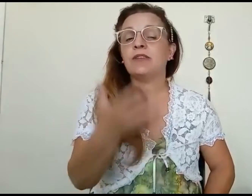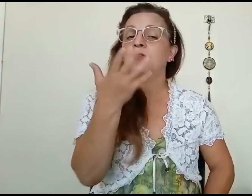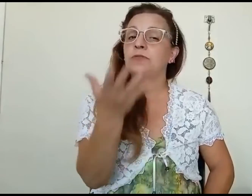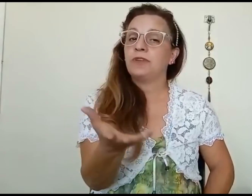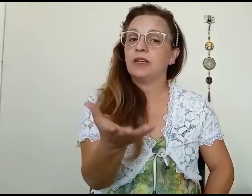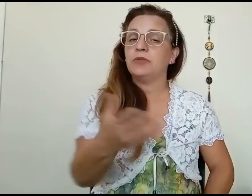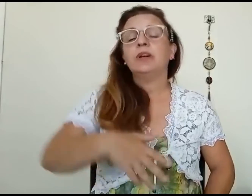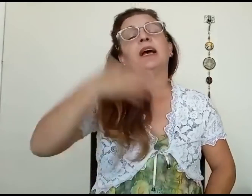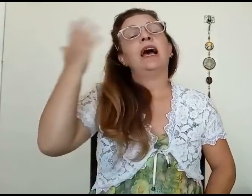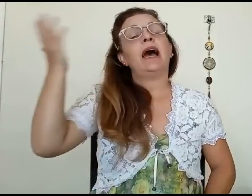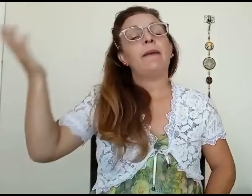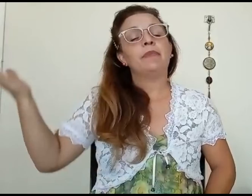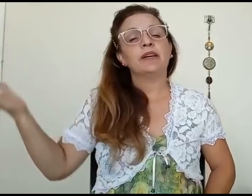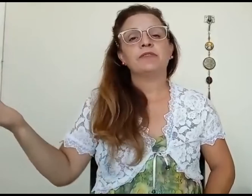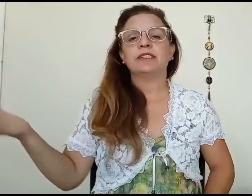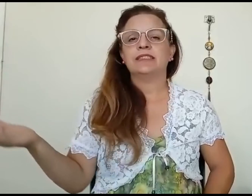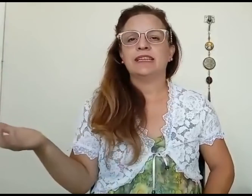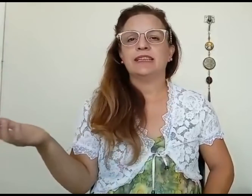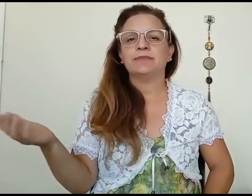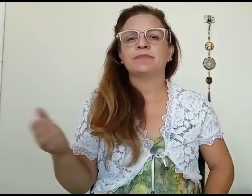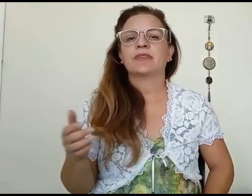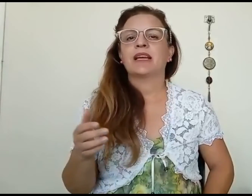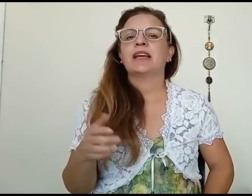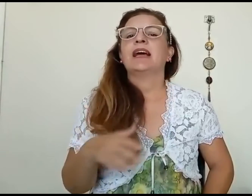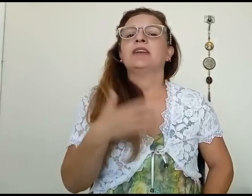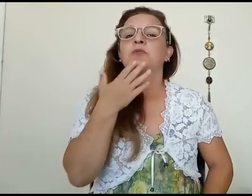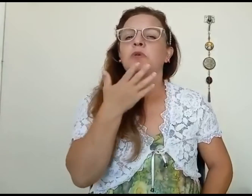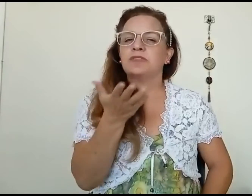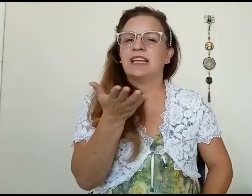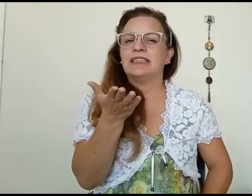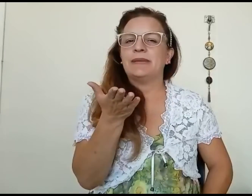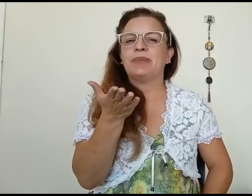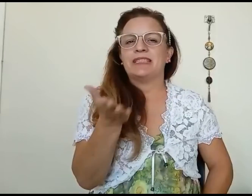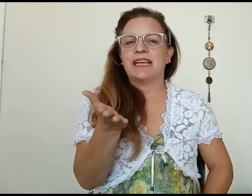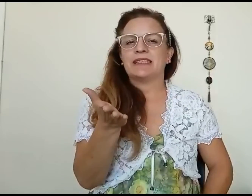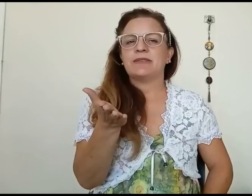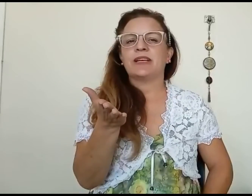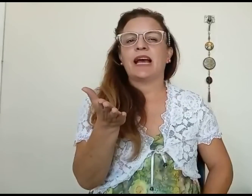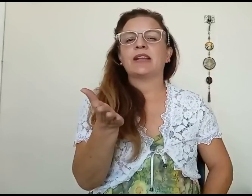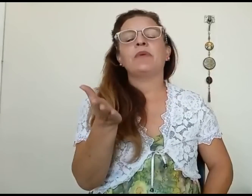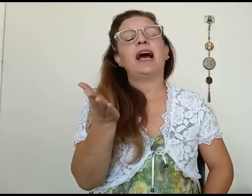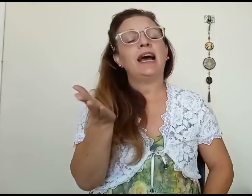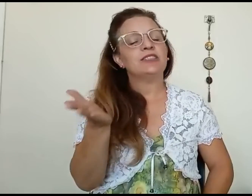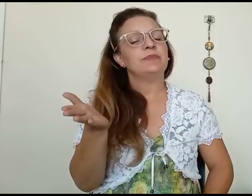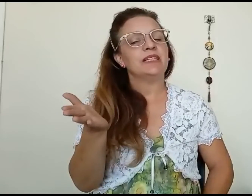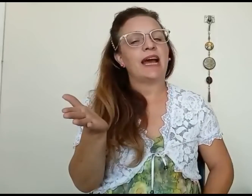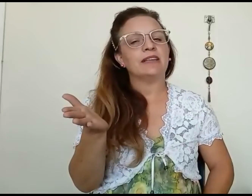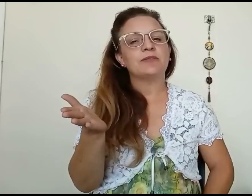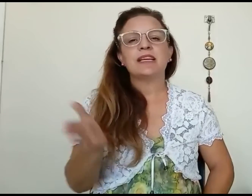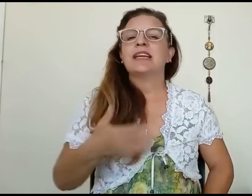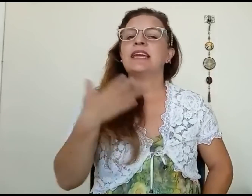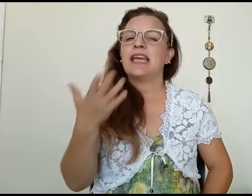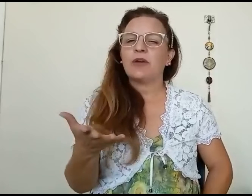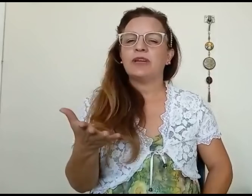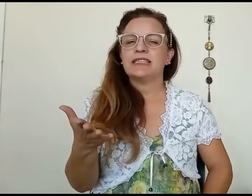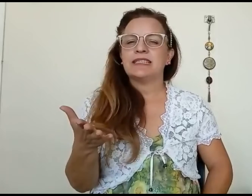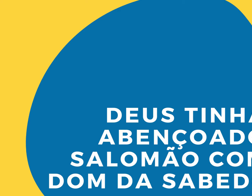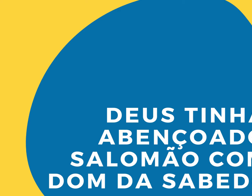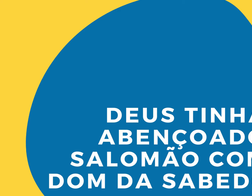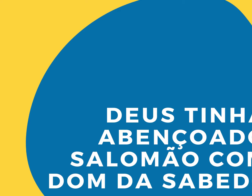o filho à mãe verdadeira. Todos ali presentes ficaram admirados e reconheceram